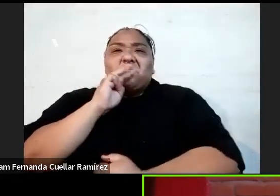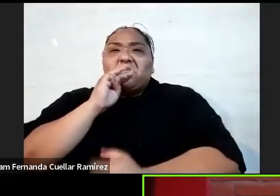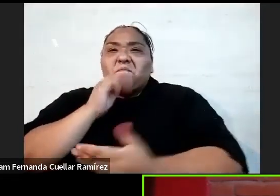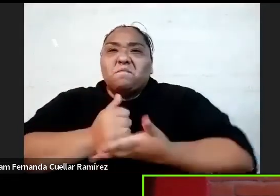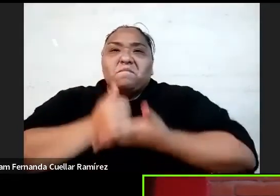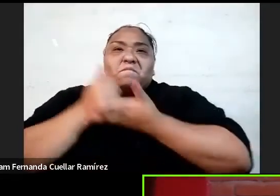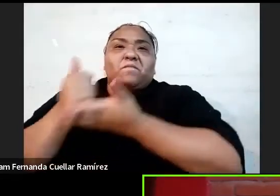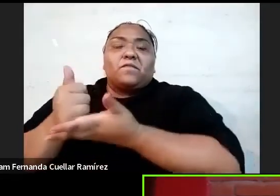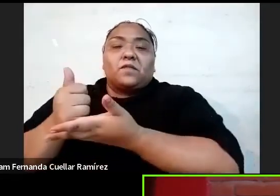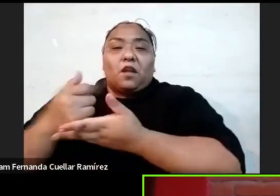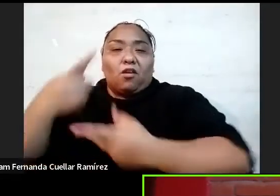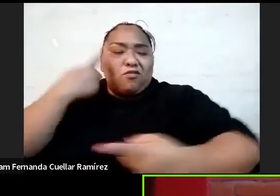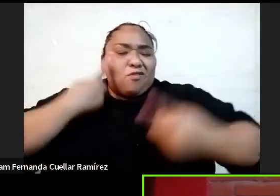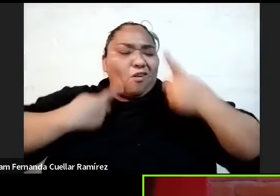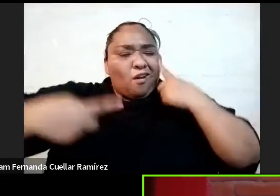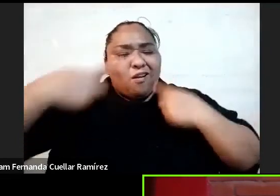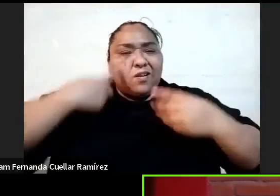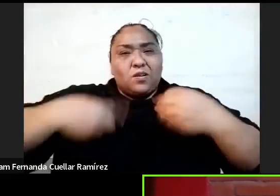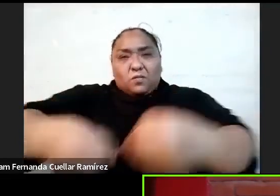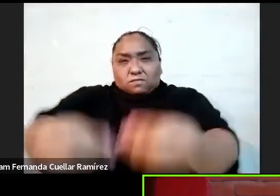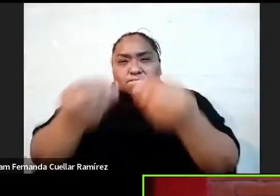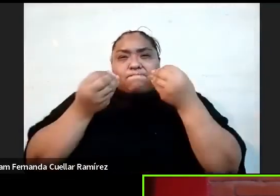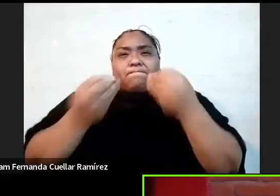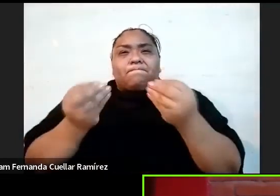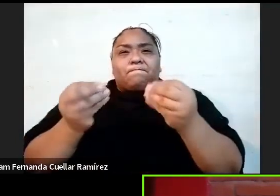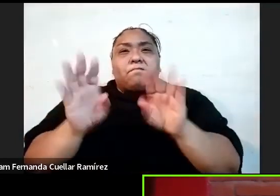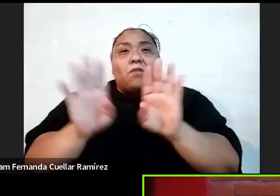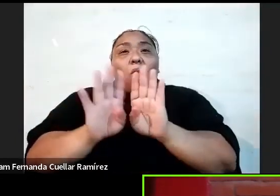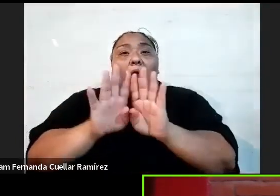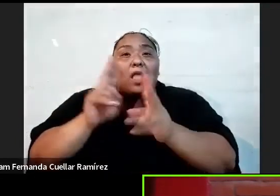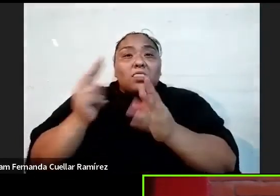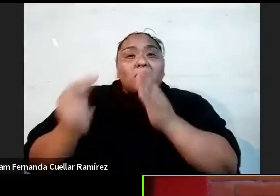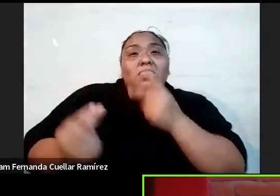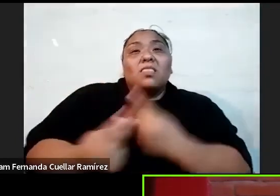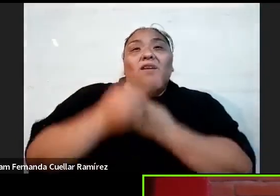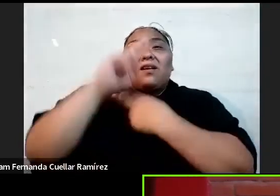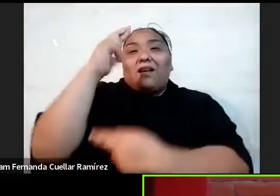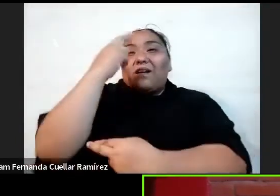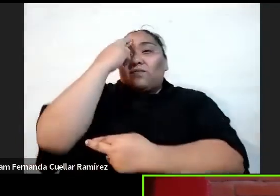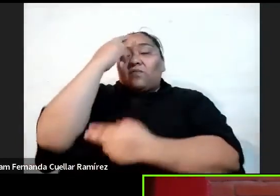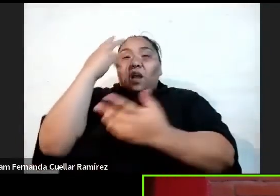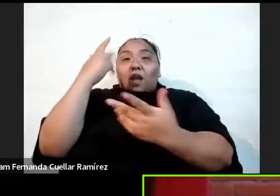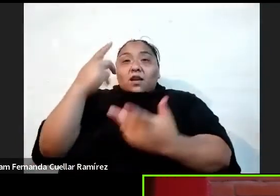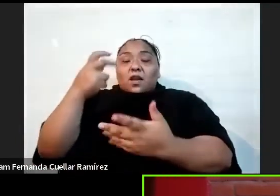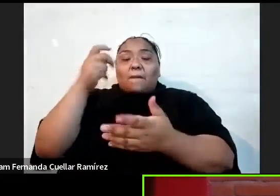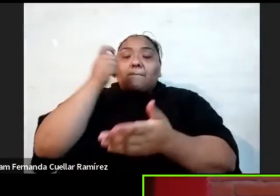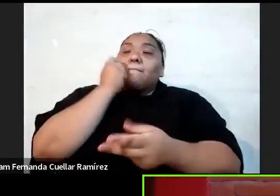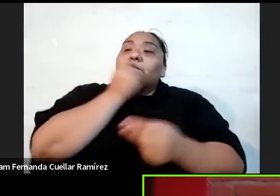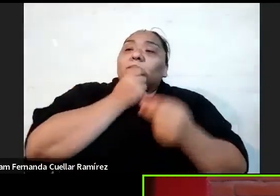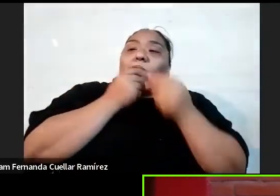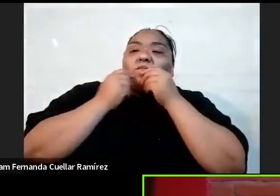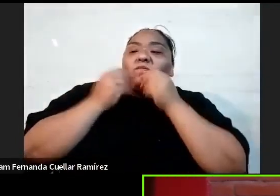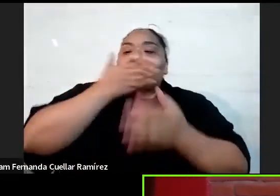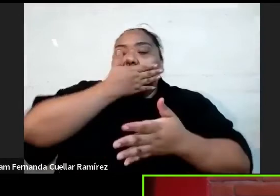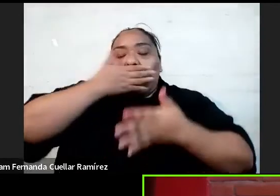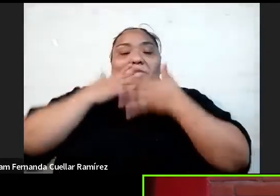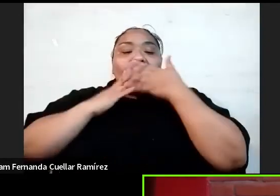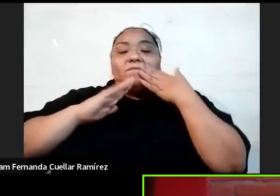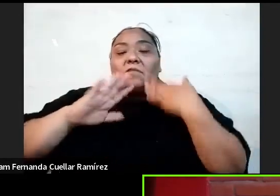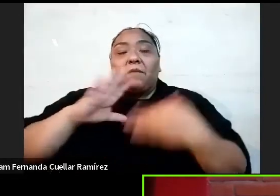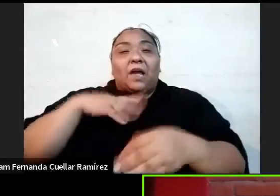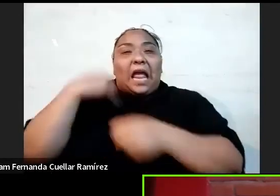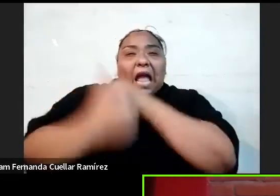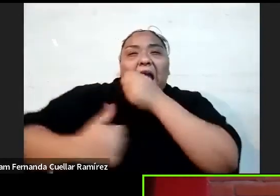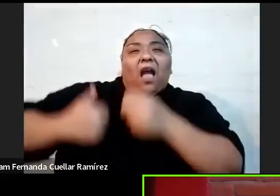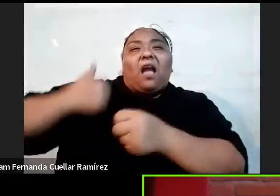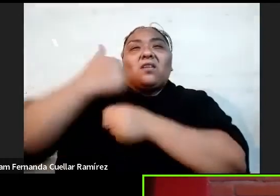nací, para limpiarme el delineado, que con los años he ido acumulando por terror de